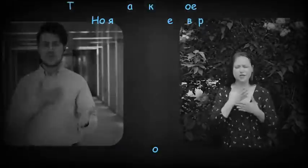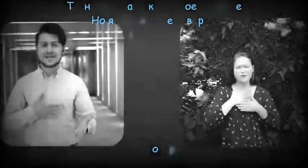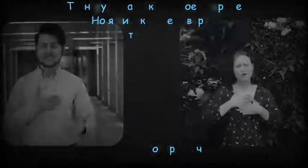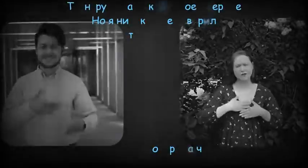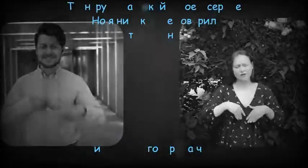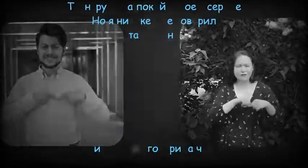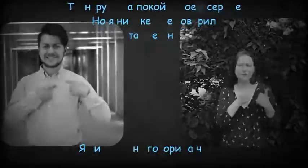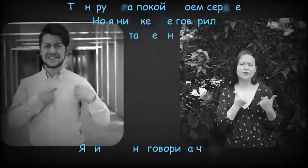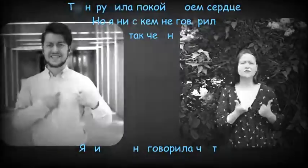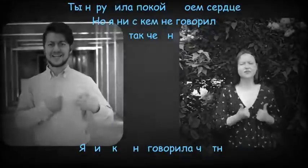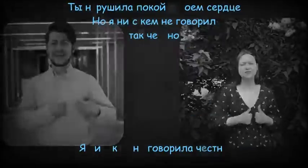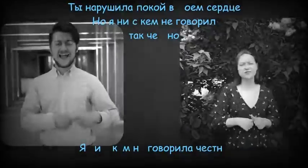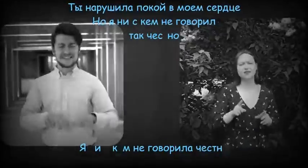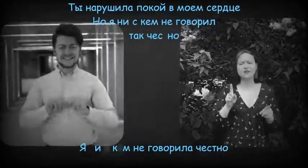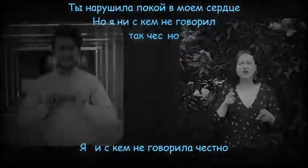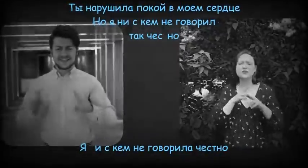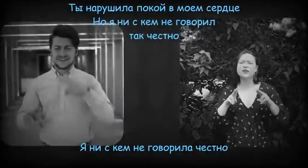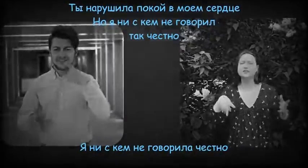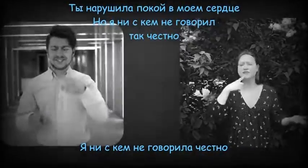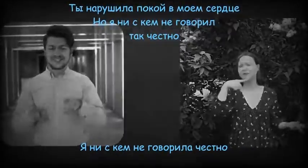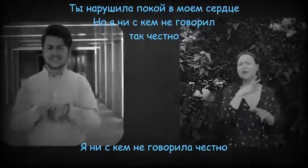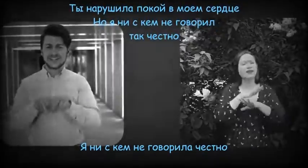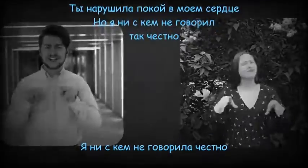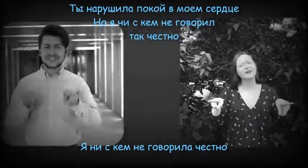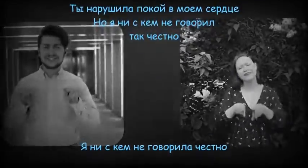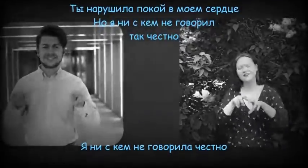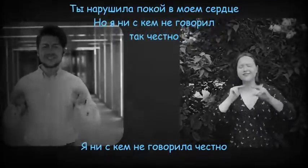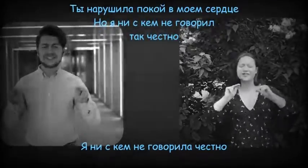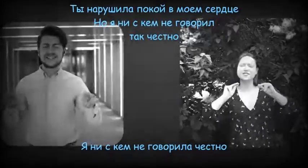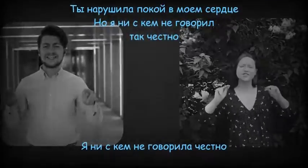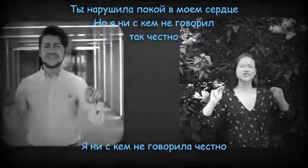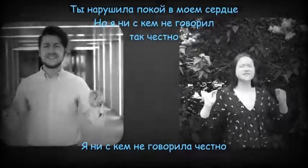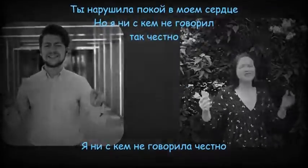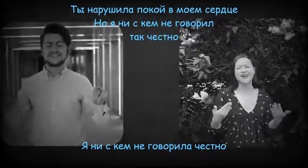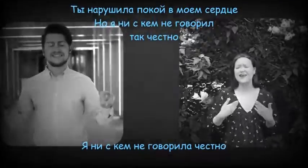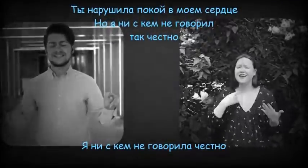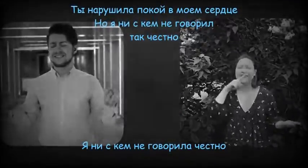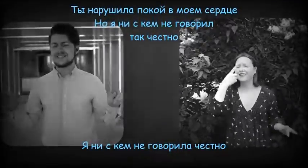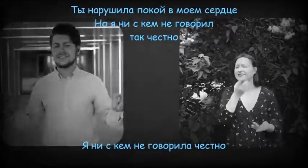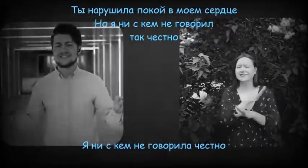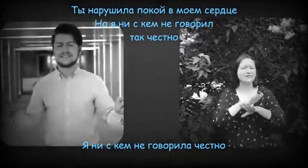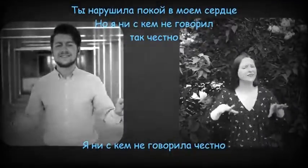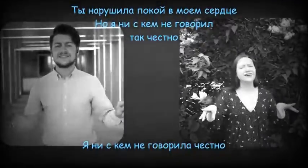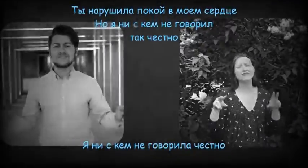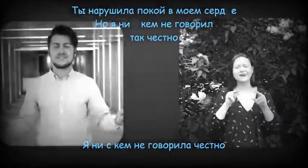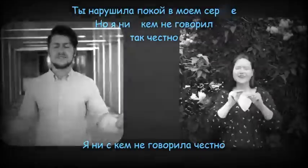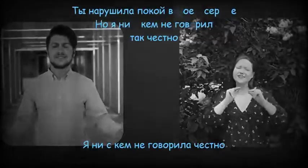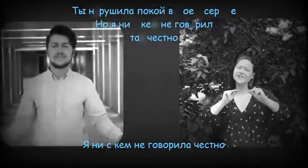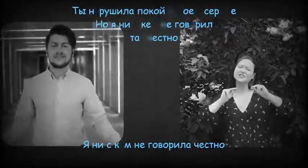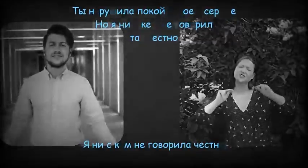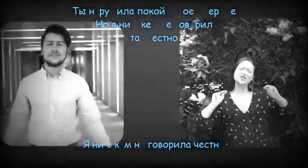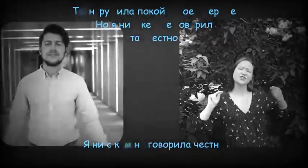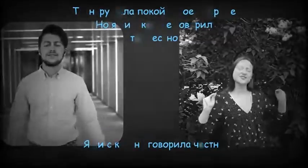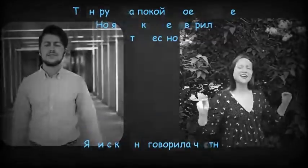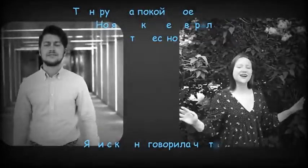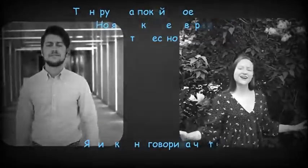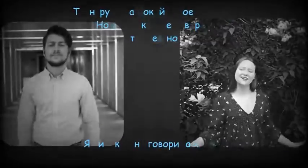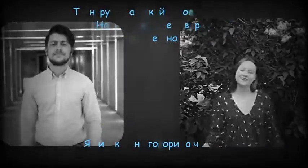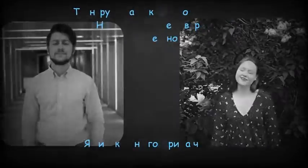Ты нарушила покой в моем сердце, но я ни с кем не говорил так честно. Я ни с кем не